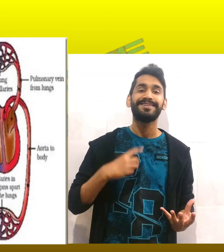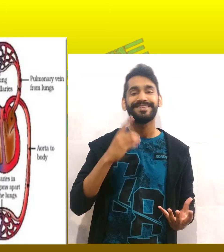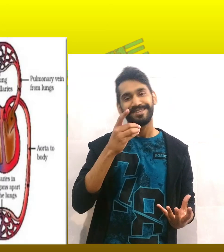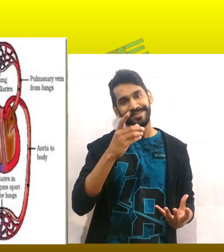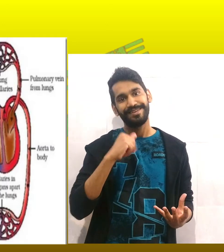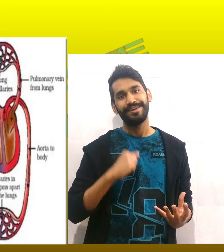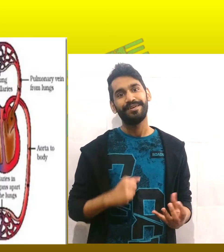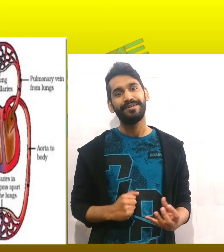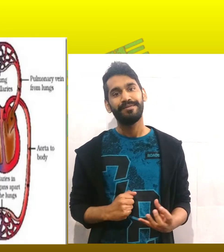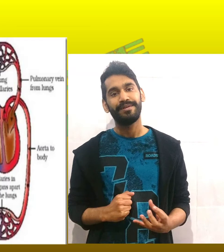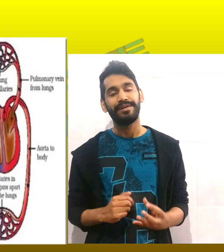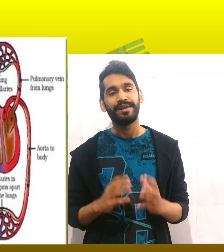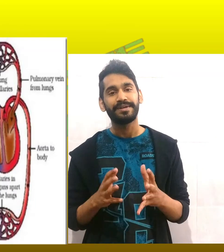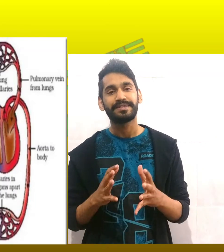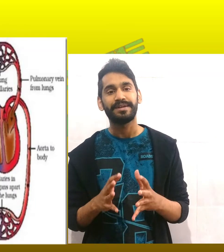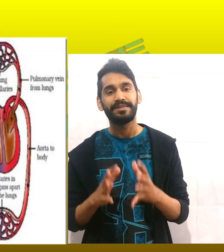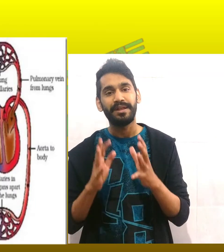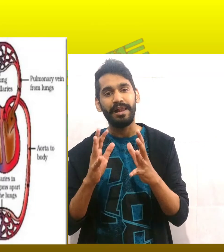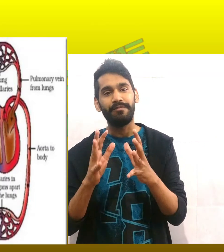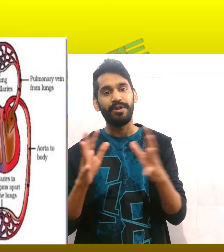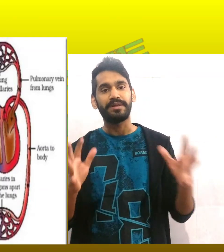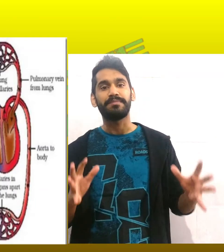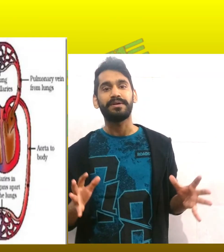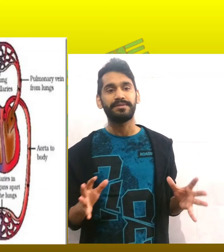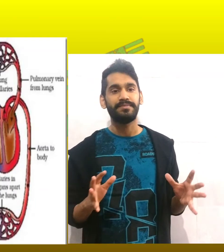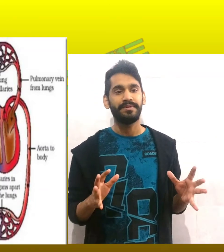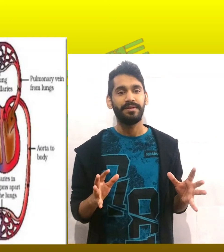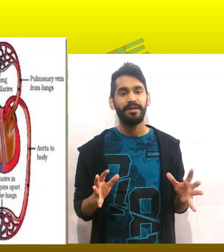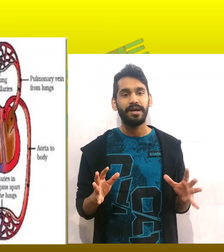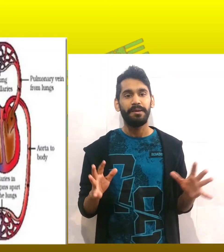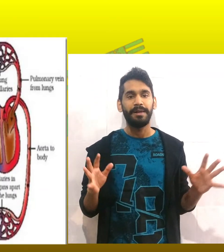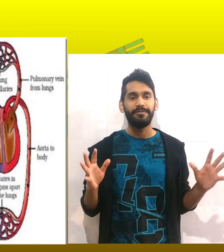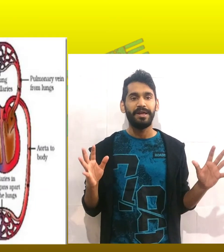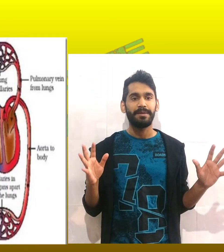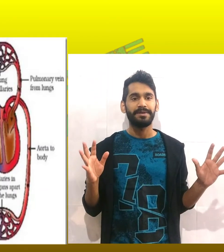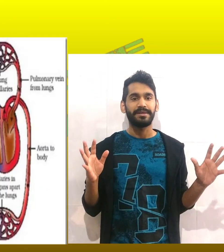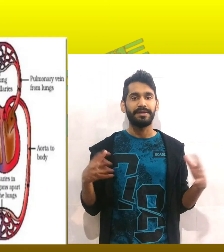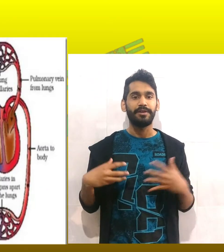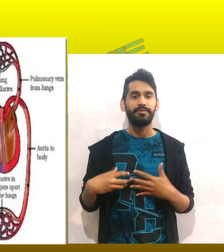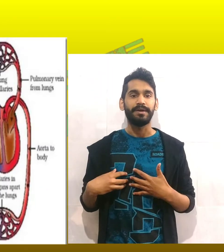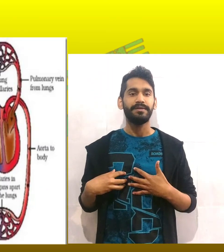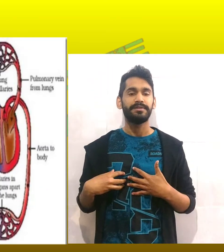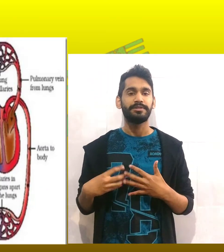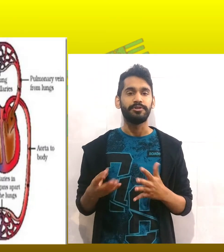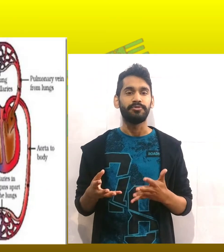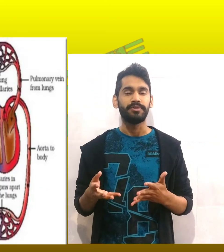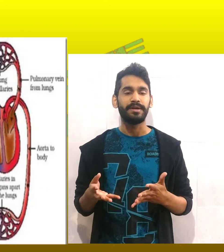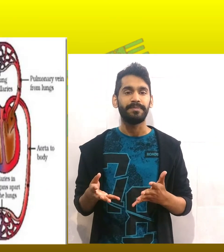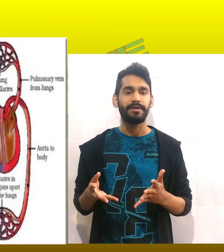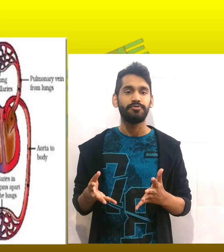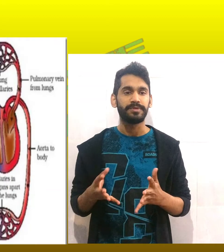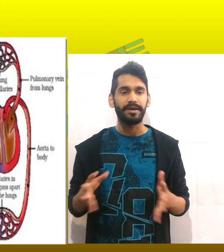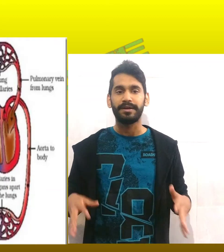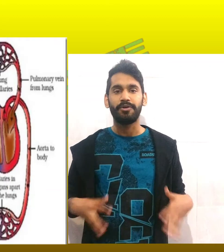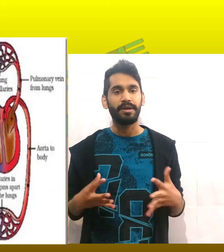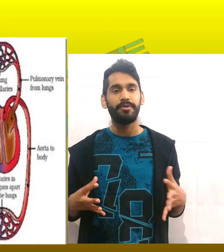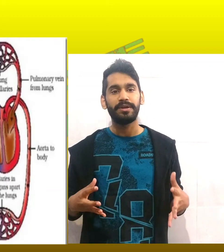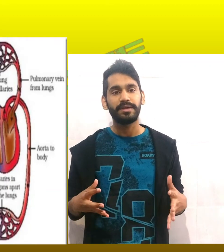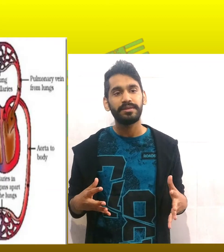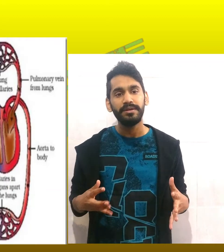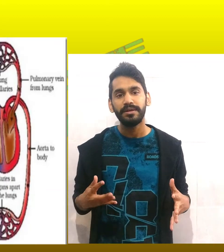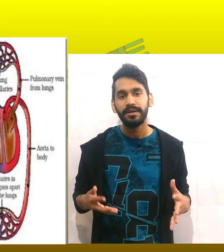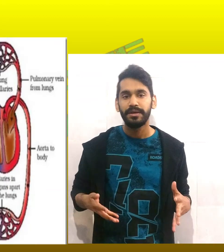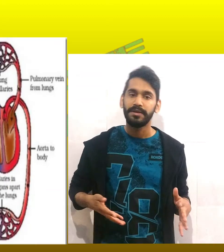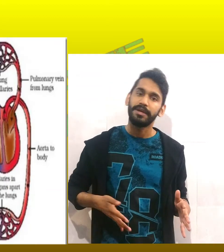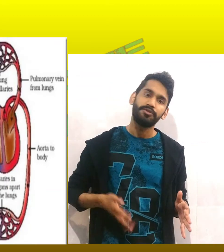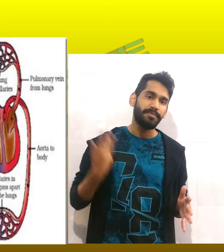पहुँचेंगी लंग्स के अंदर एल्वियोलाई के पास। अब एल्वियोलाई के पास कहेंगी ले लो भाई, CO2 है अपना खूब सारे इकट्ठा हो गया बॉडी